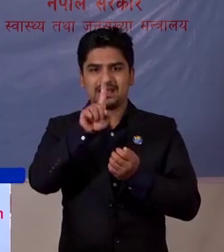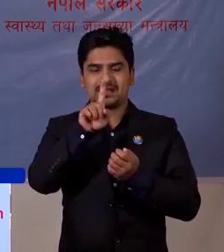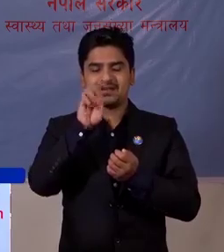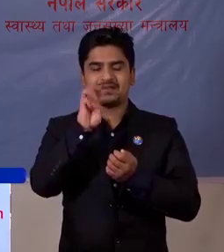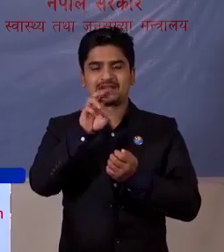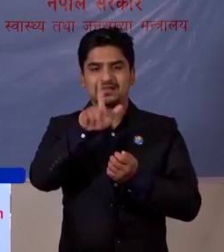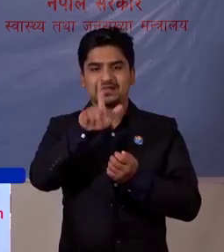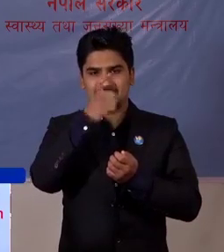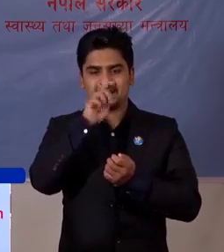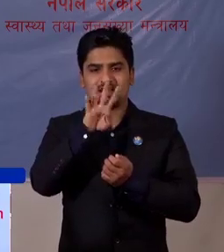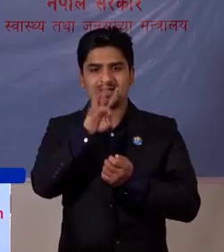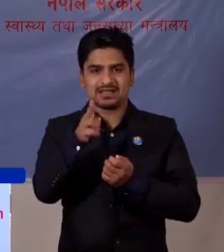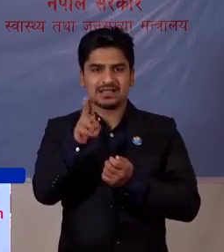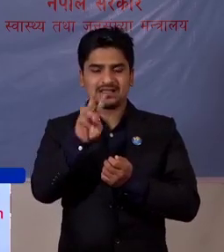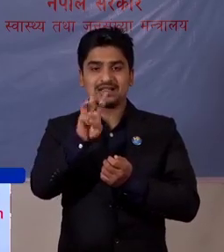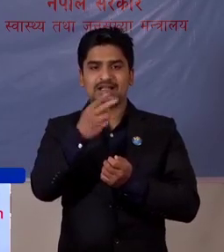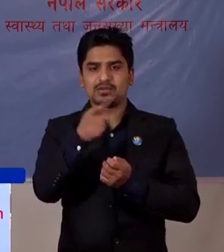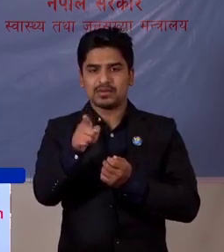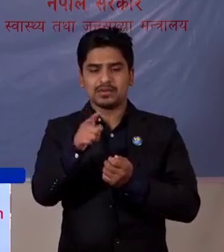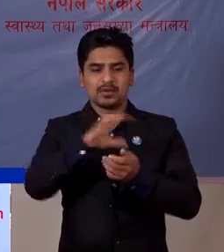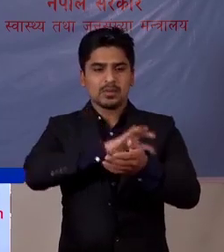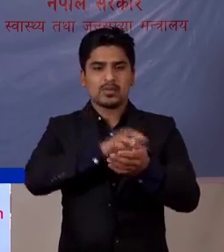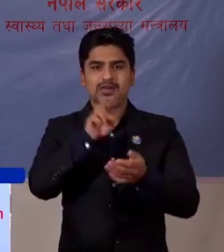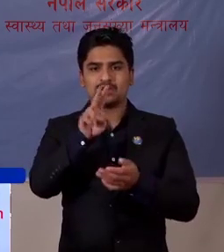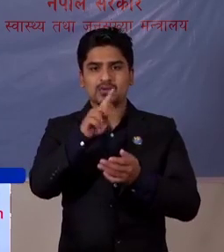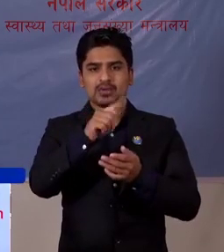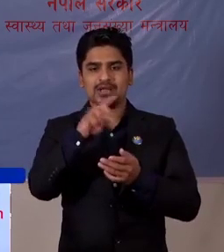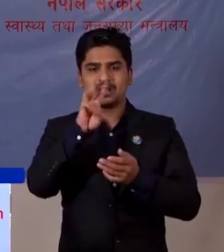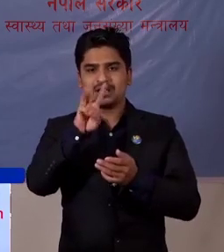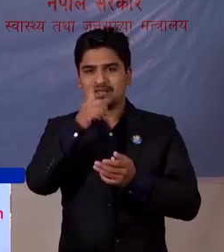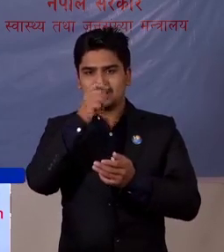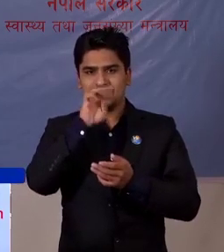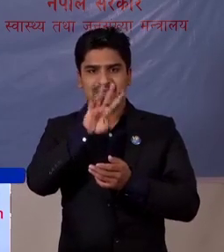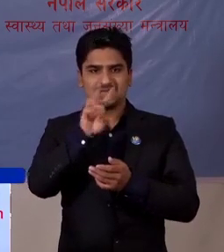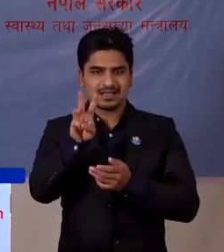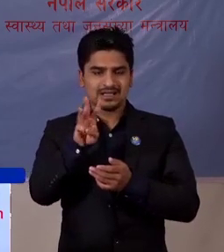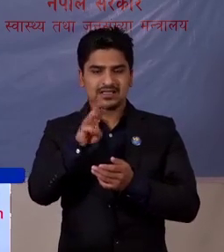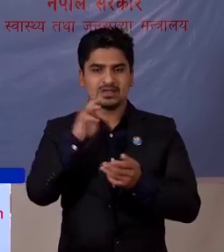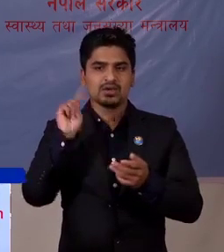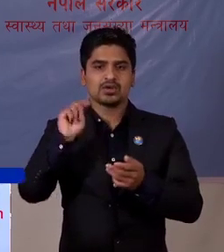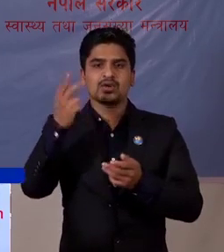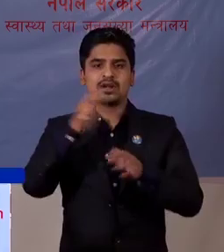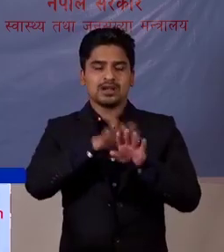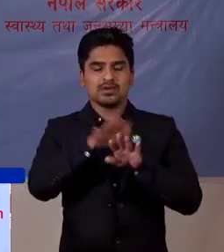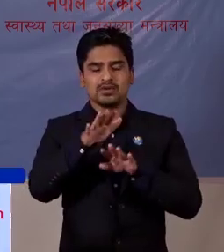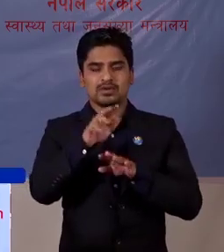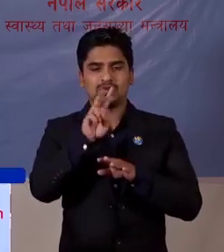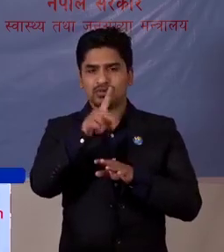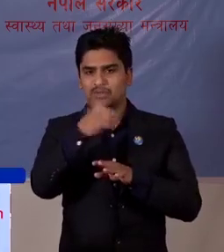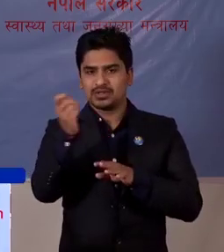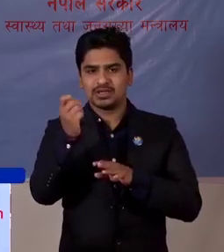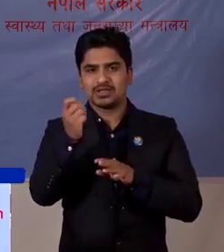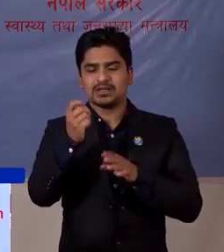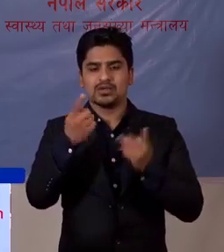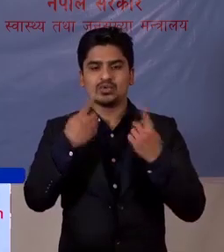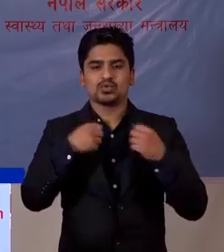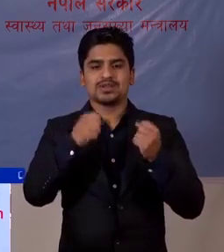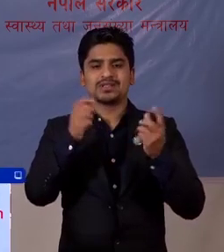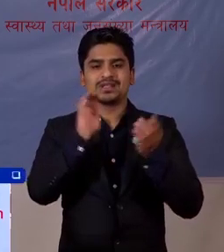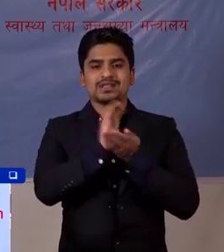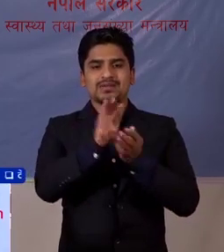1,743, जसमा प्रदेश नम्बर 2 लागि 343, कर्णालीको लागि 200 र स्वास्थ्य सेवा